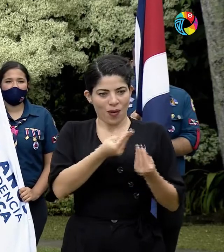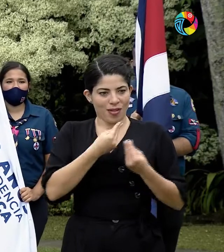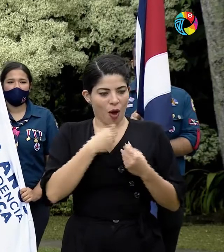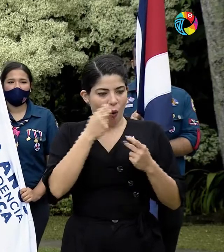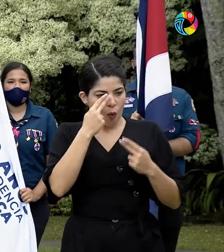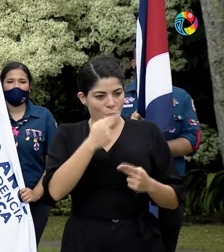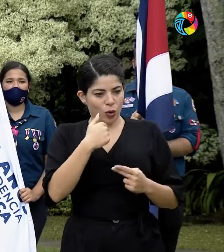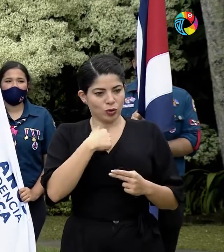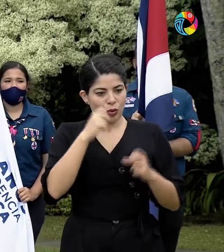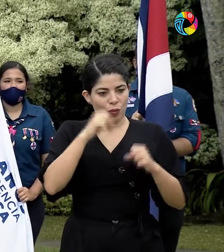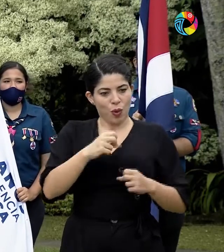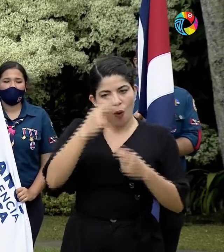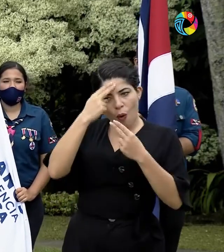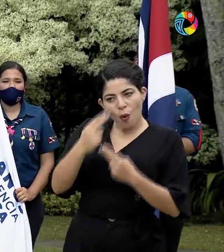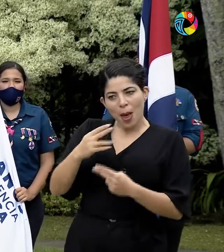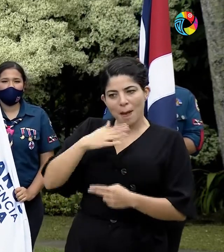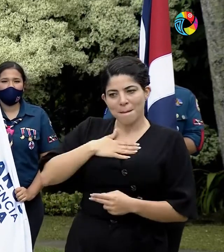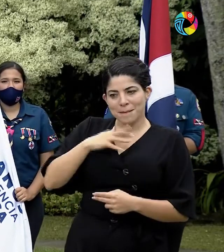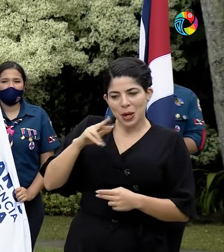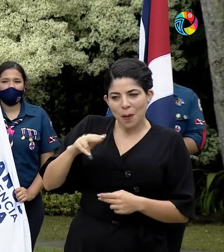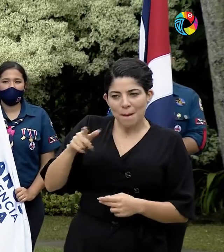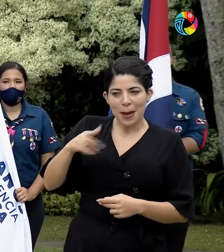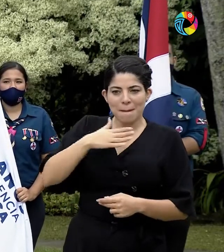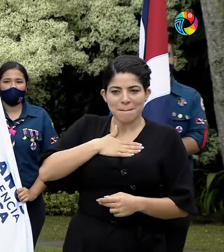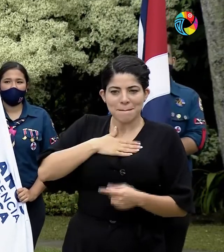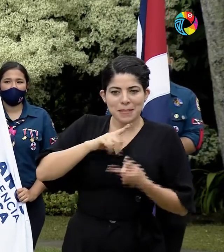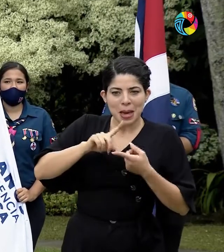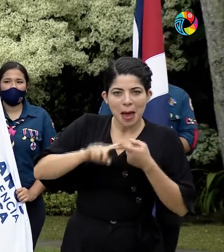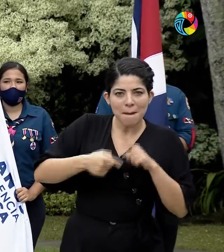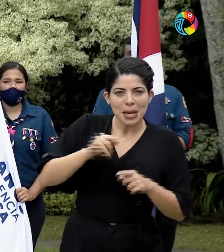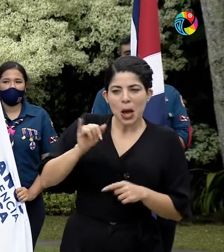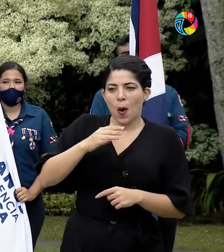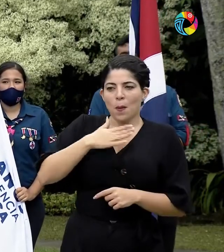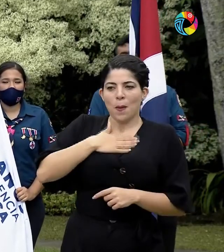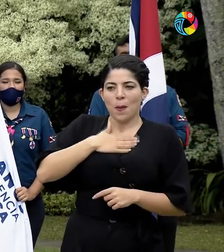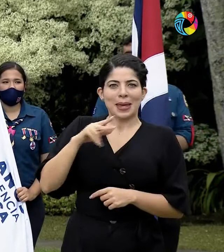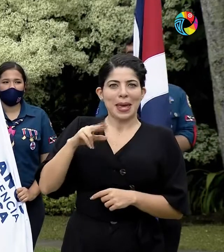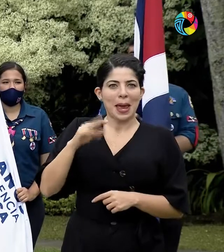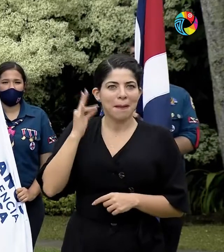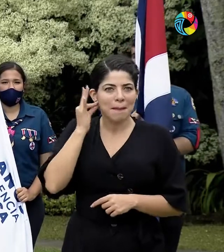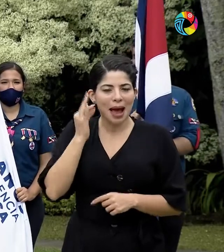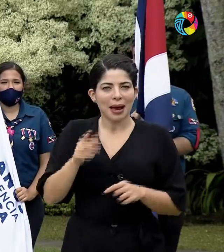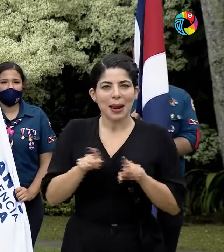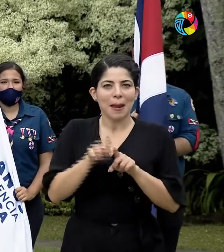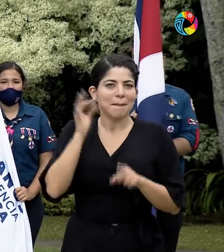Benito, compañera, amiga, hermana,